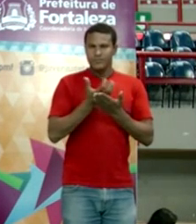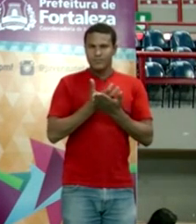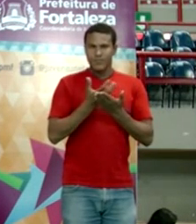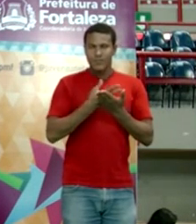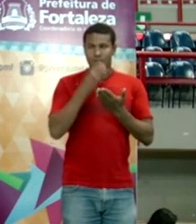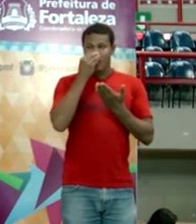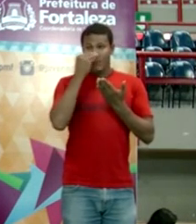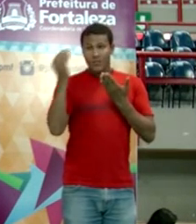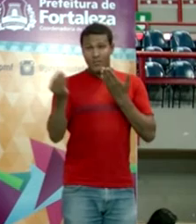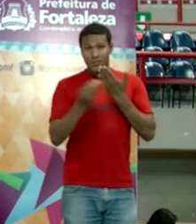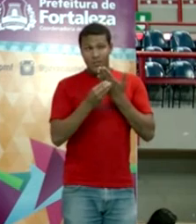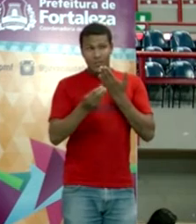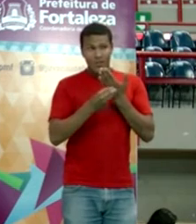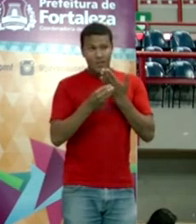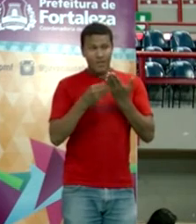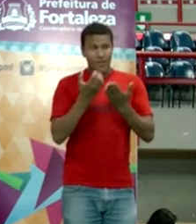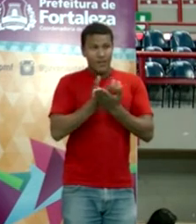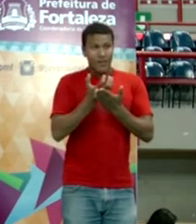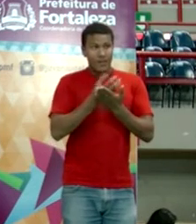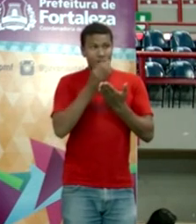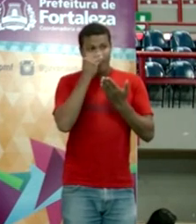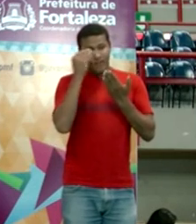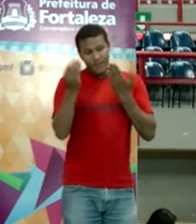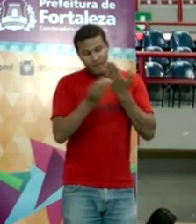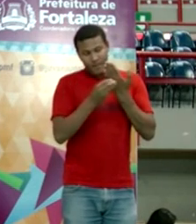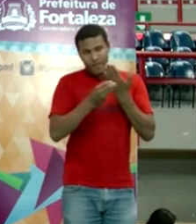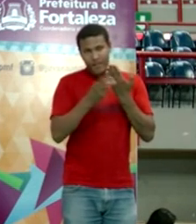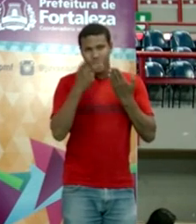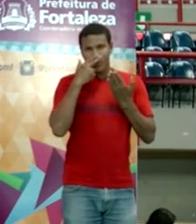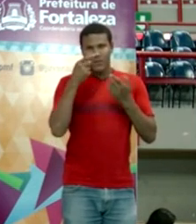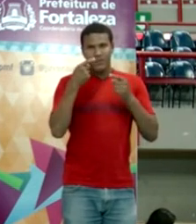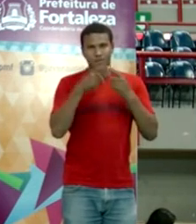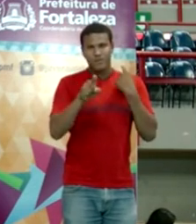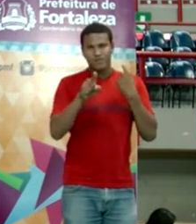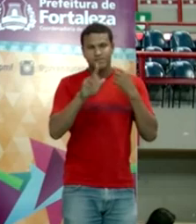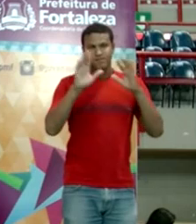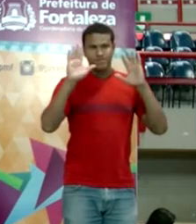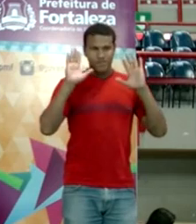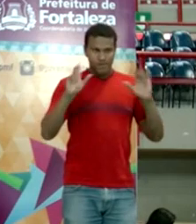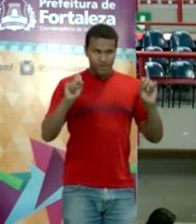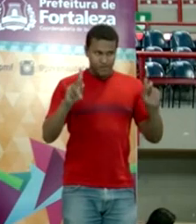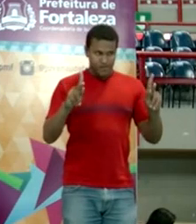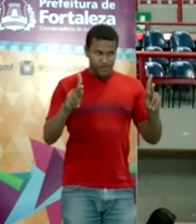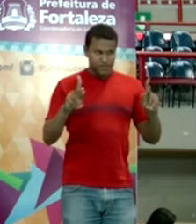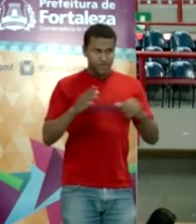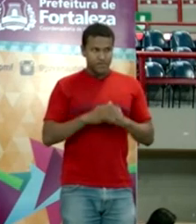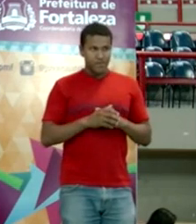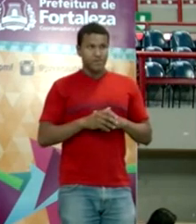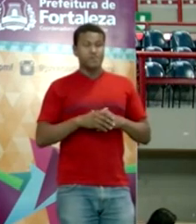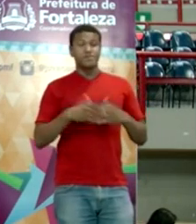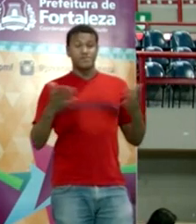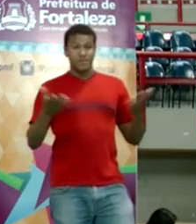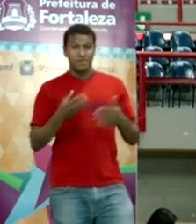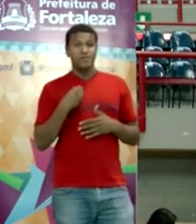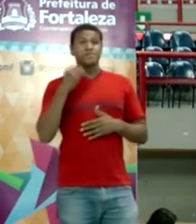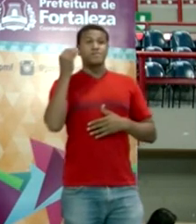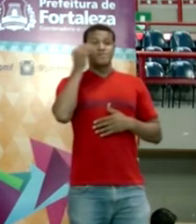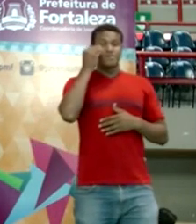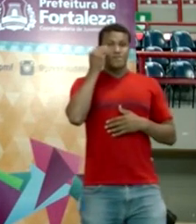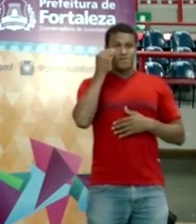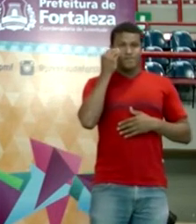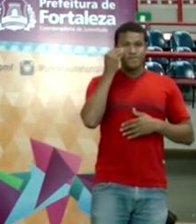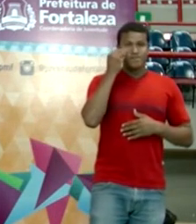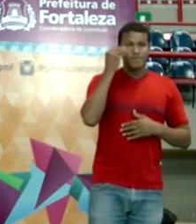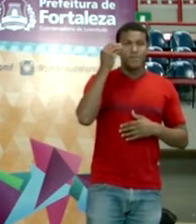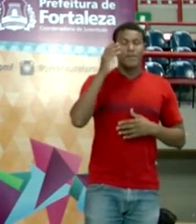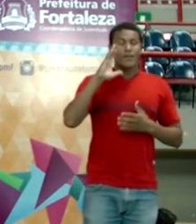Desconsidere este gabarito, né? Botaram uma coisa aí que não tem nada a ver. Então, eu vou resolvendo com vocês,